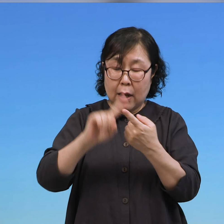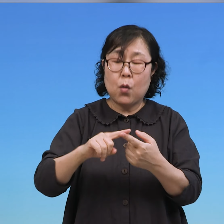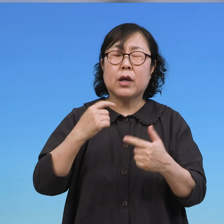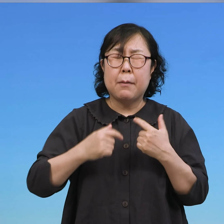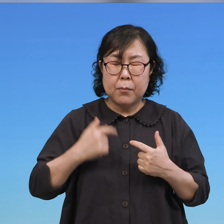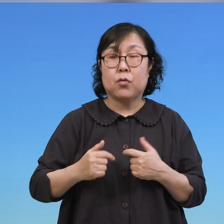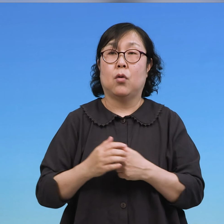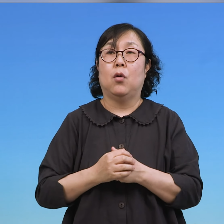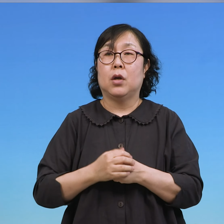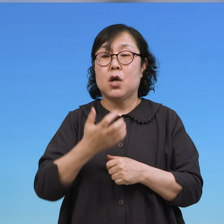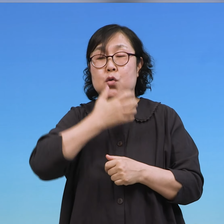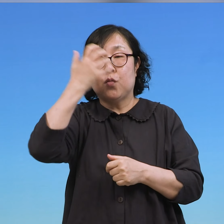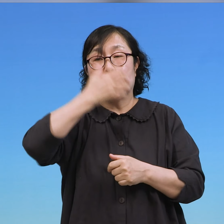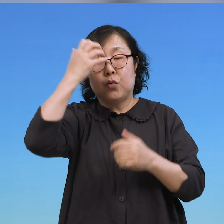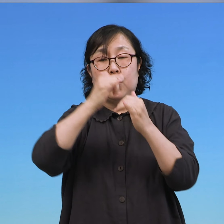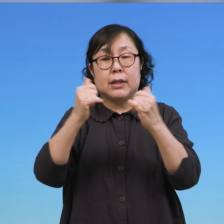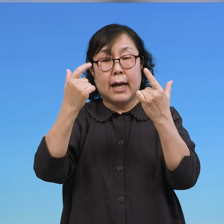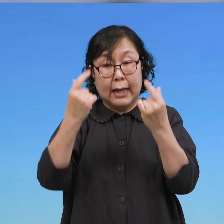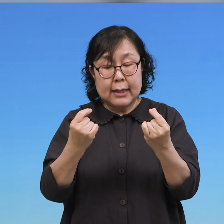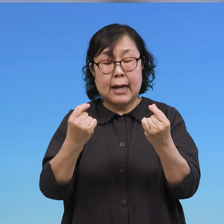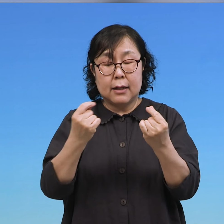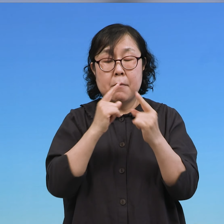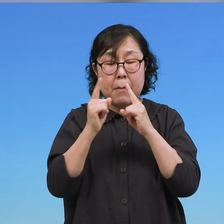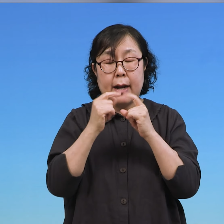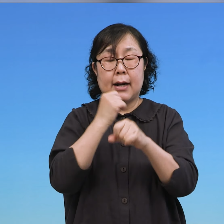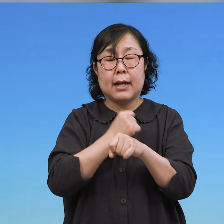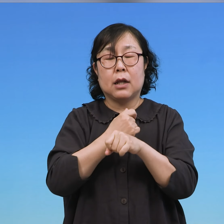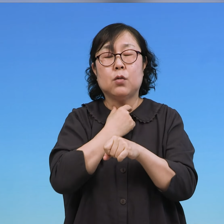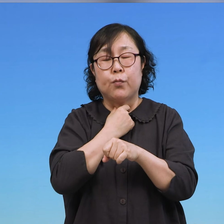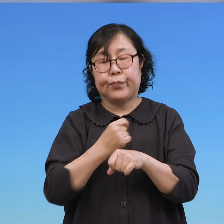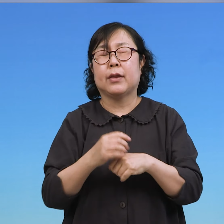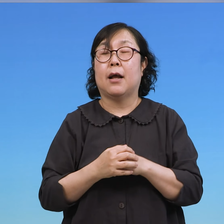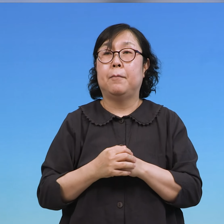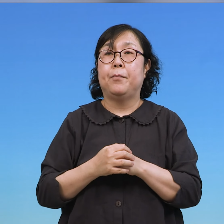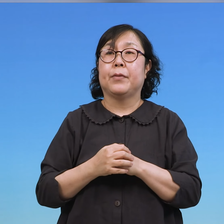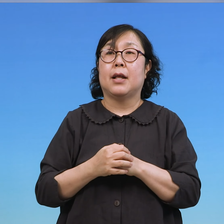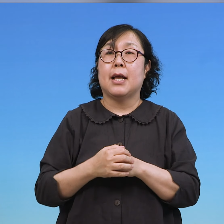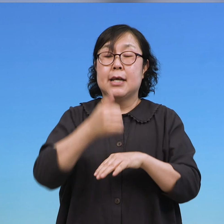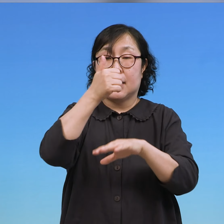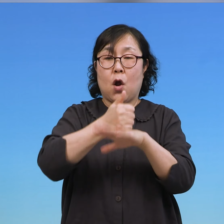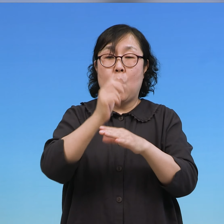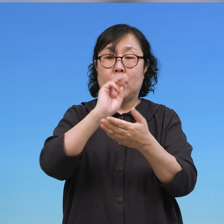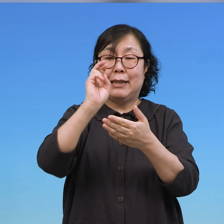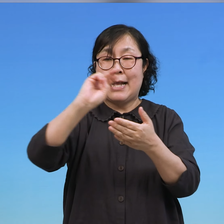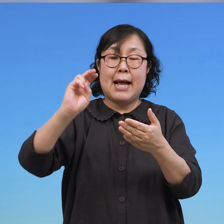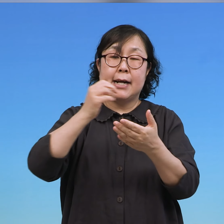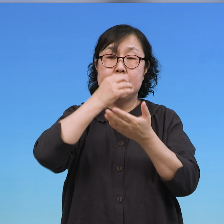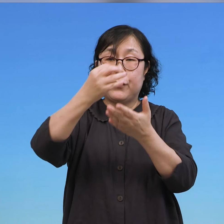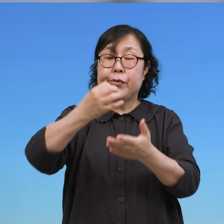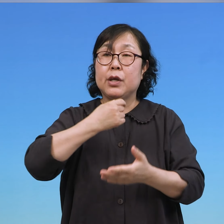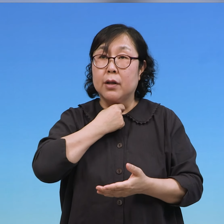같았도다. 오늘 저는 결론으로 이 찬양을 부르면서